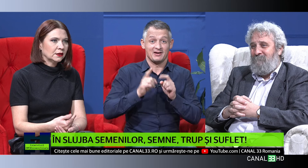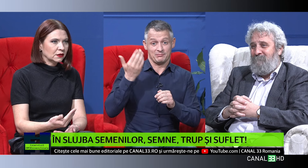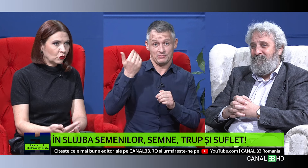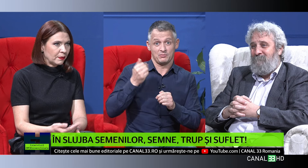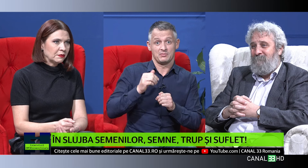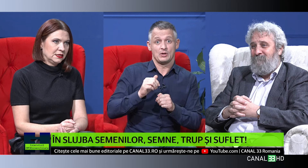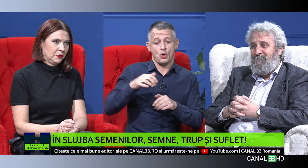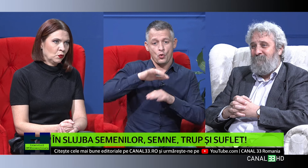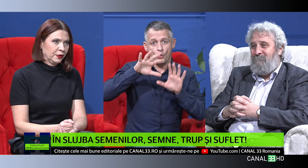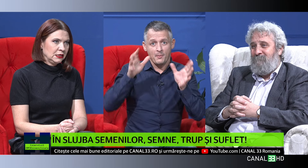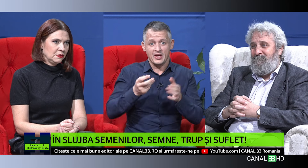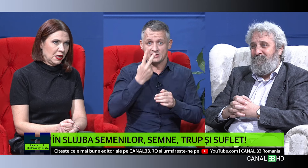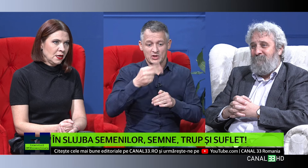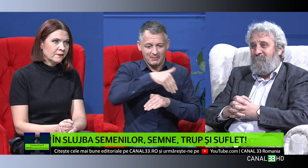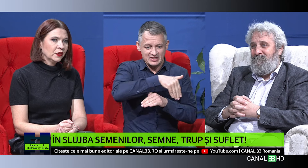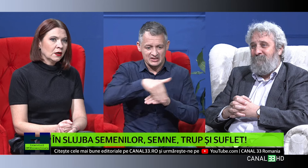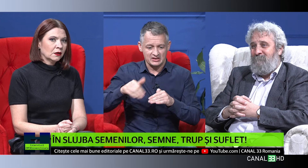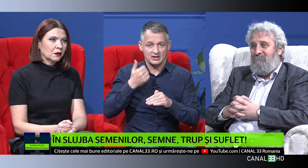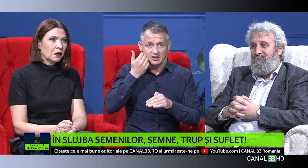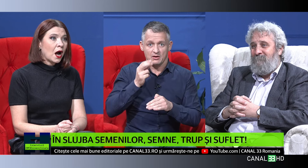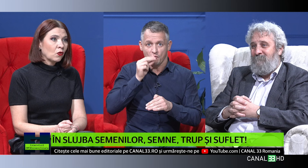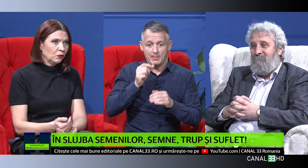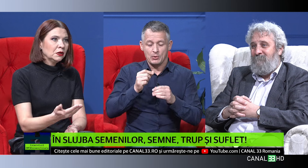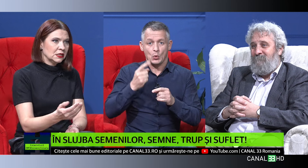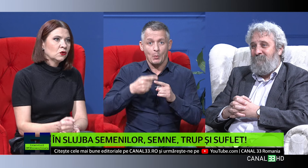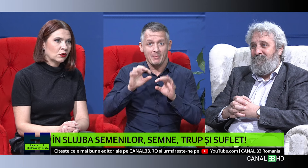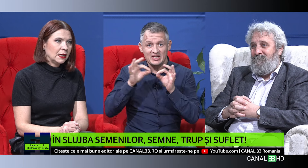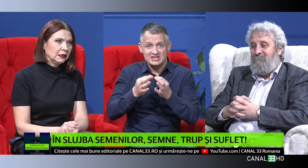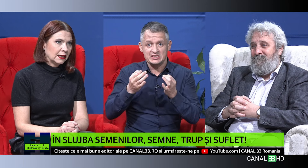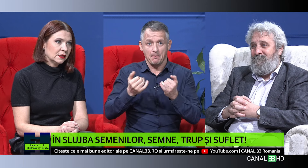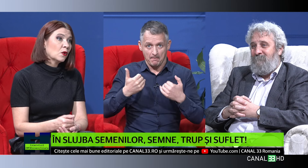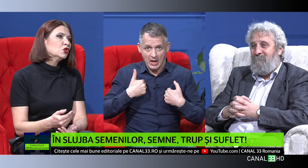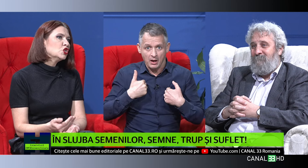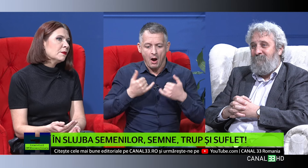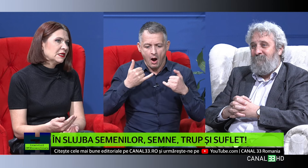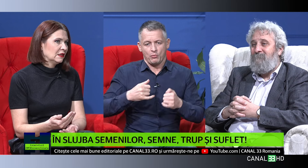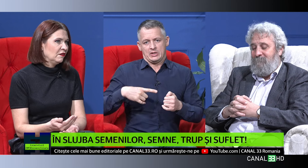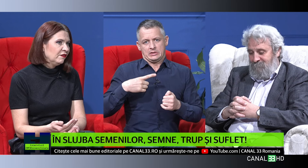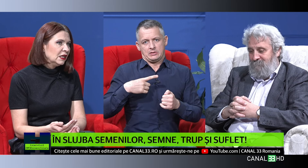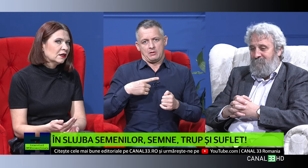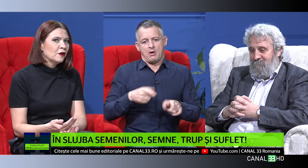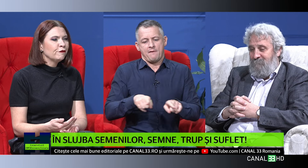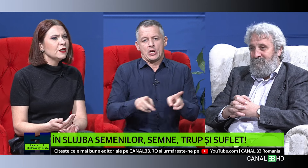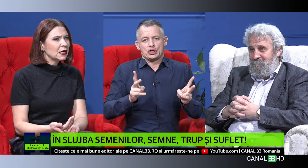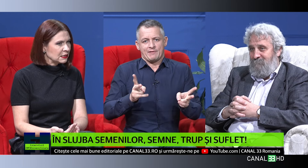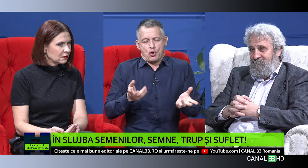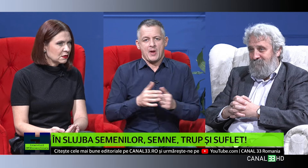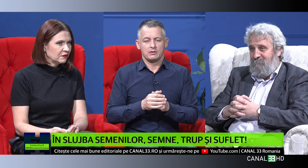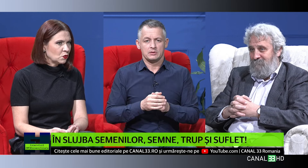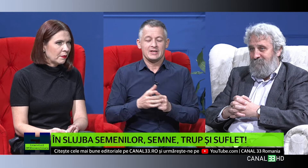stradă când vorbeam în semne cu părinții mei, acum este o normalitate sau începe să devină firesc să vezi